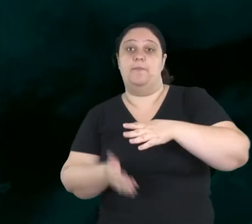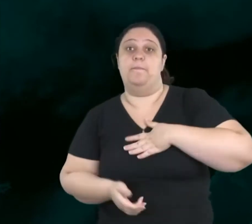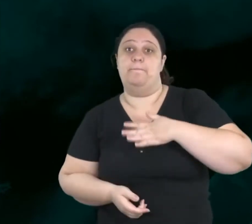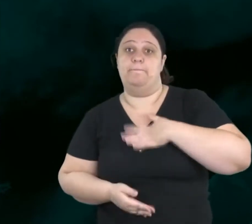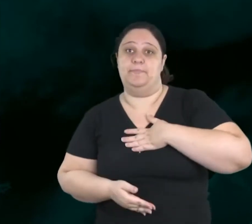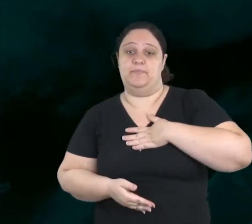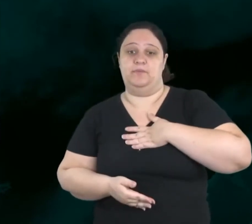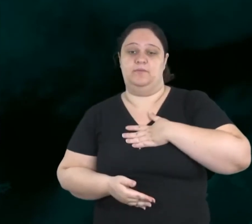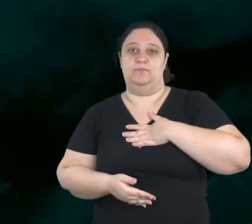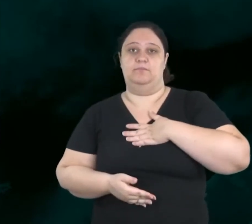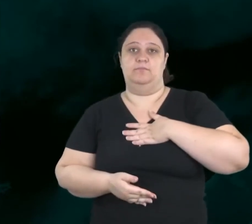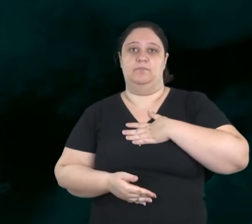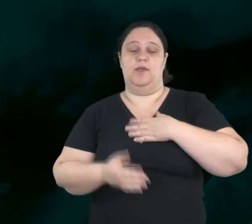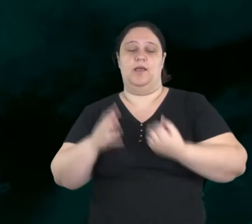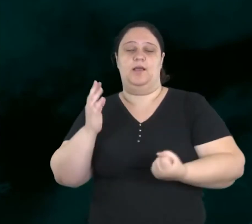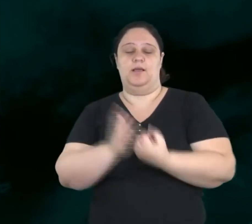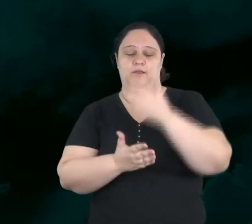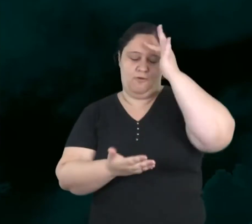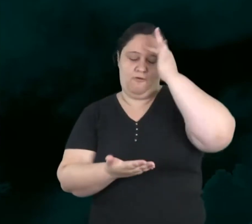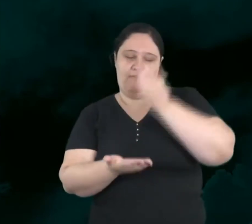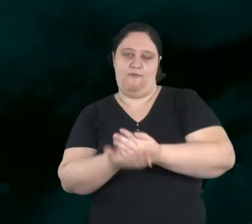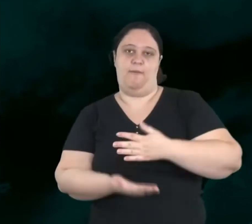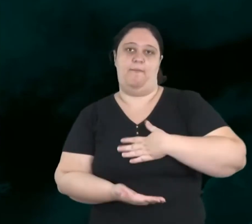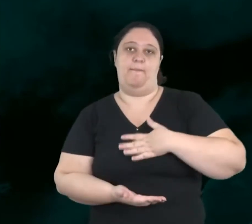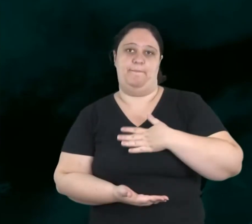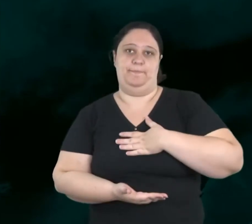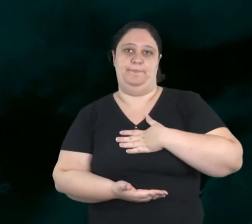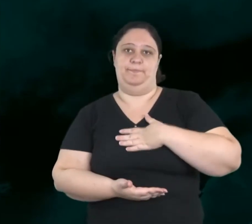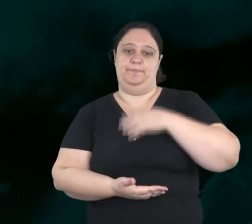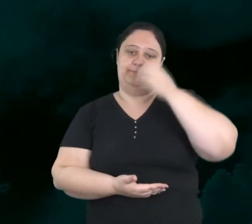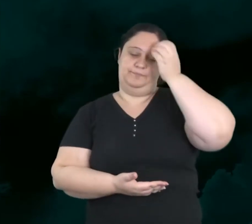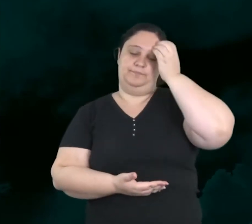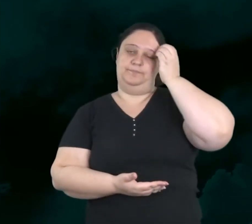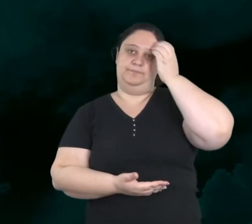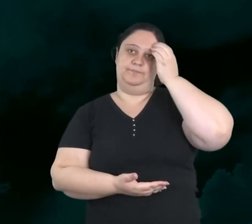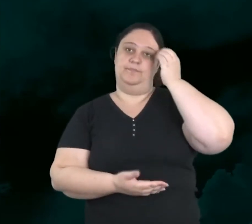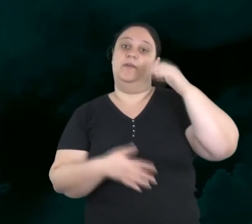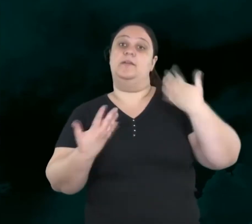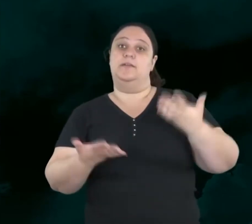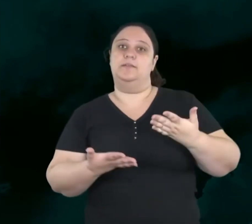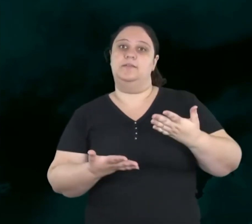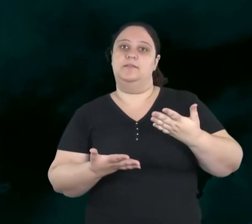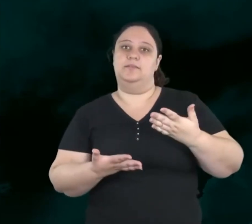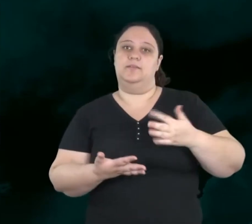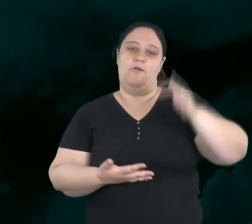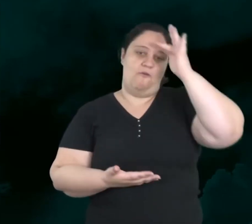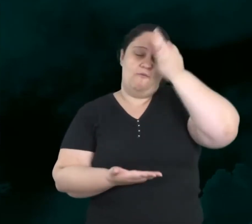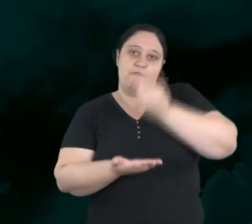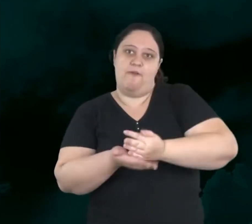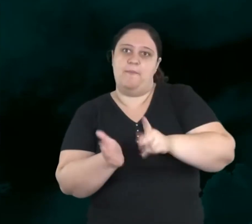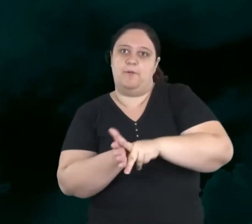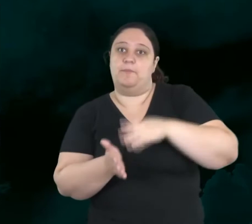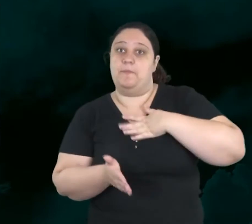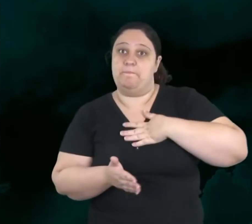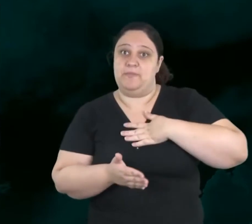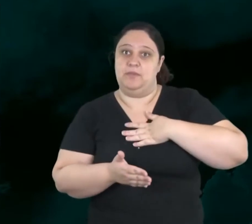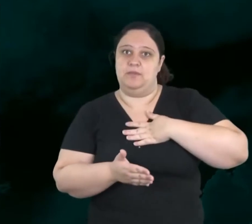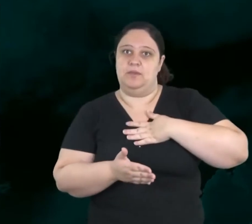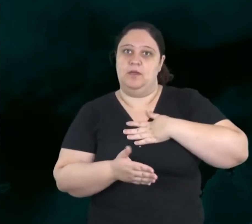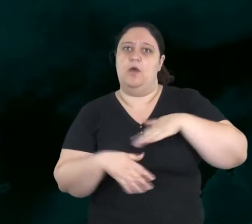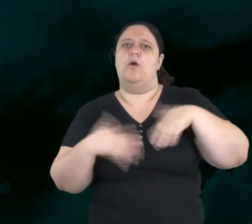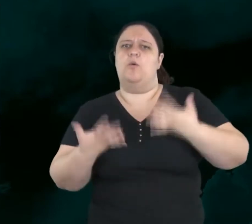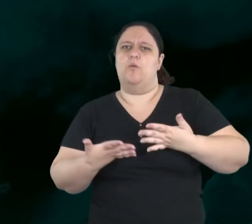e gerou a nossa fé. Então, essa fé que foi gerada dentro de nós, essa